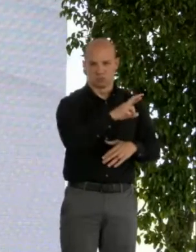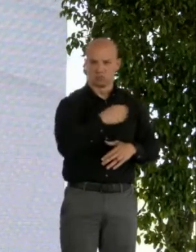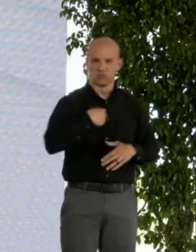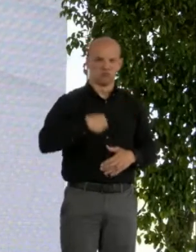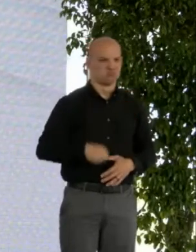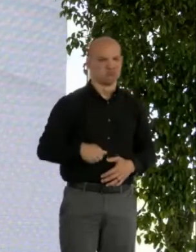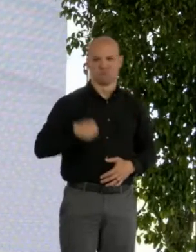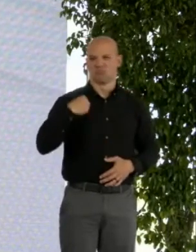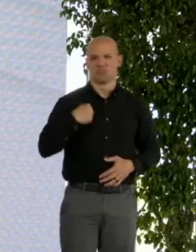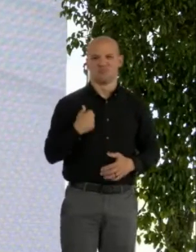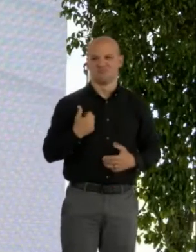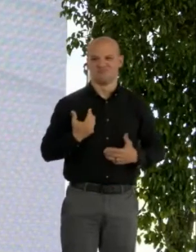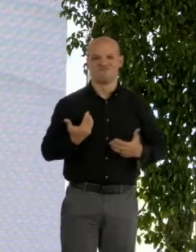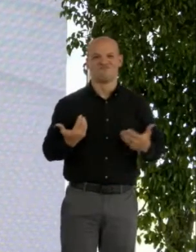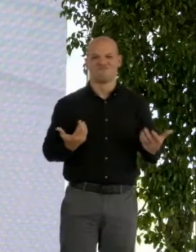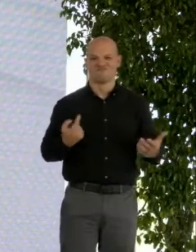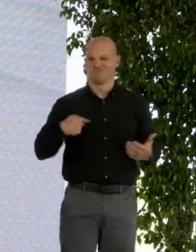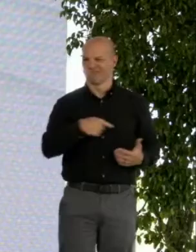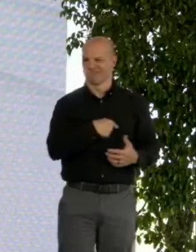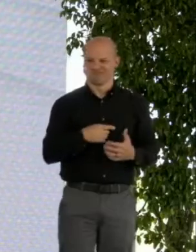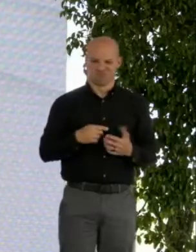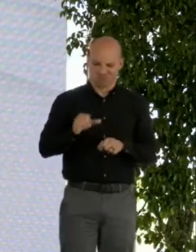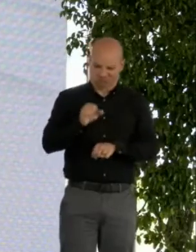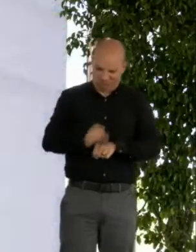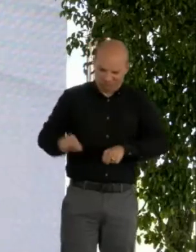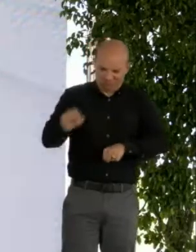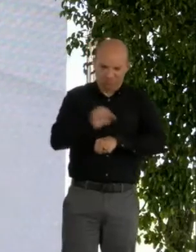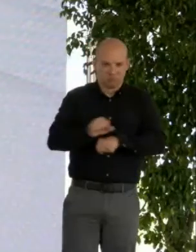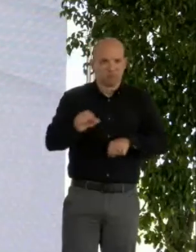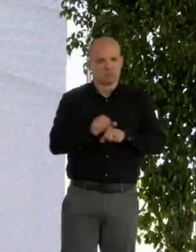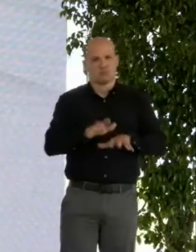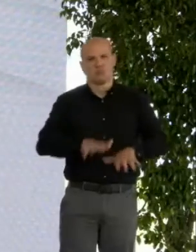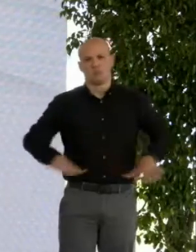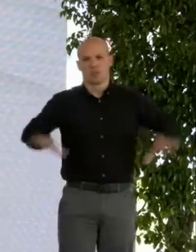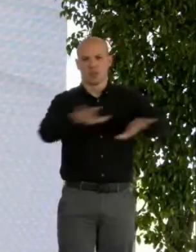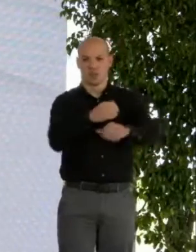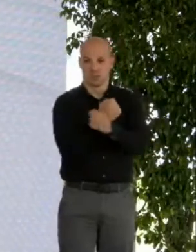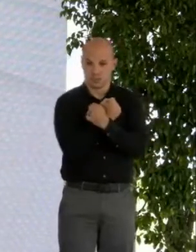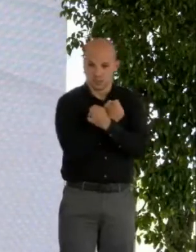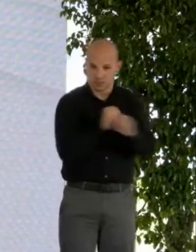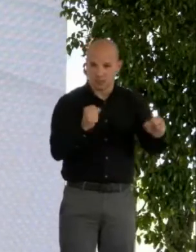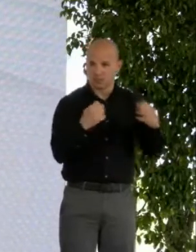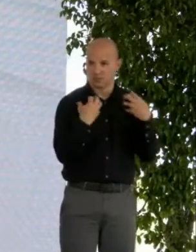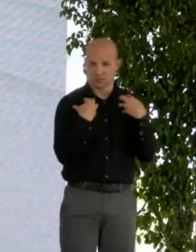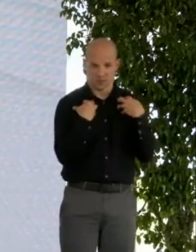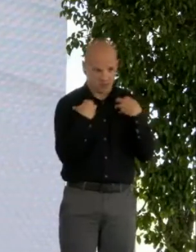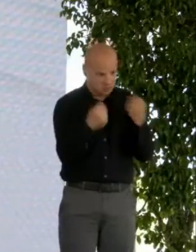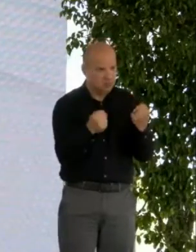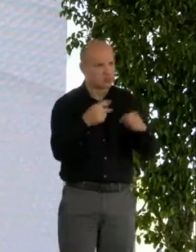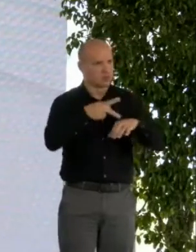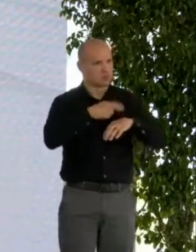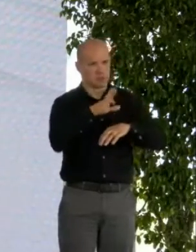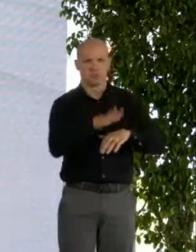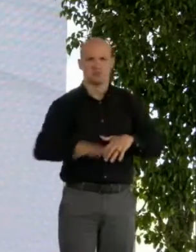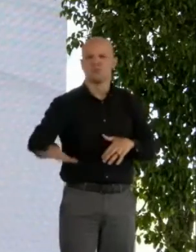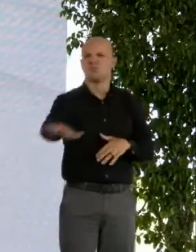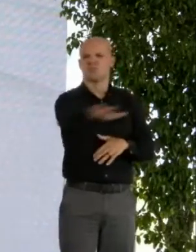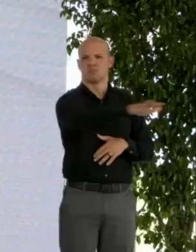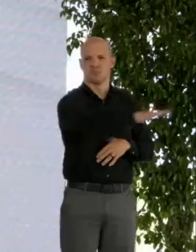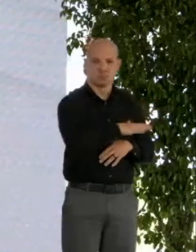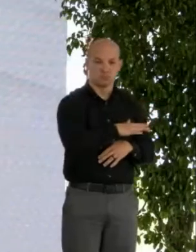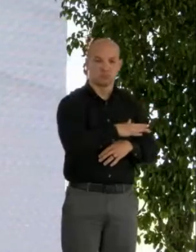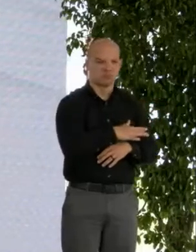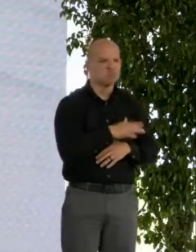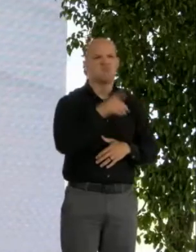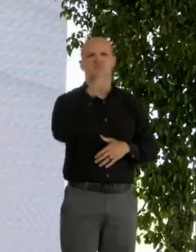orgulloso del trabajo que hemos hecho para garantizar un ambiente seguro y saludable en todo Puerto Rico para aquellos a